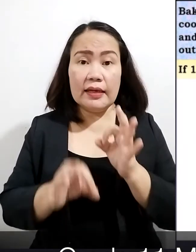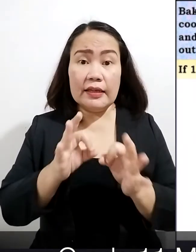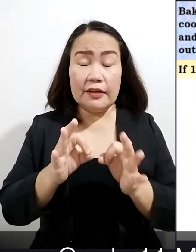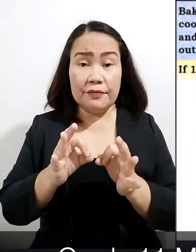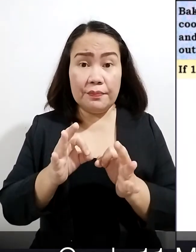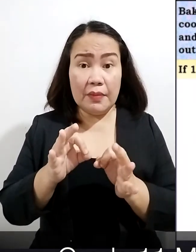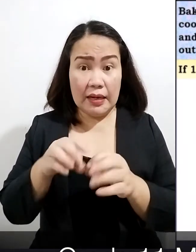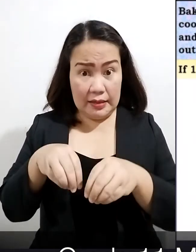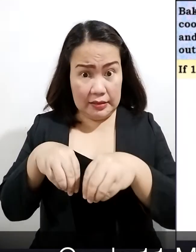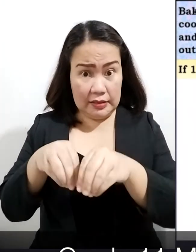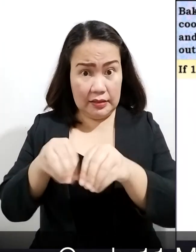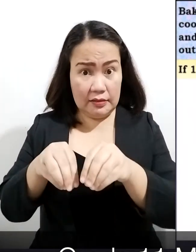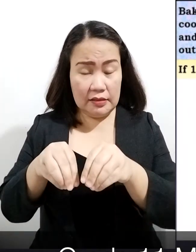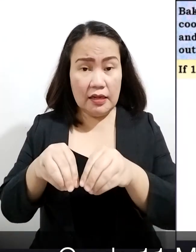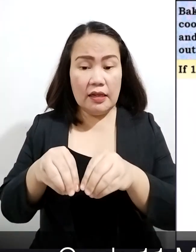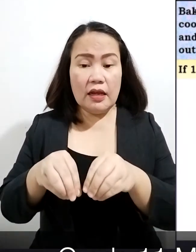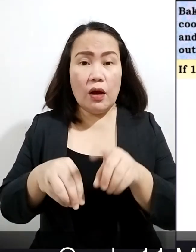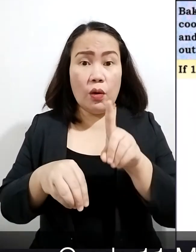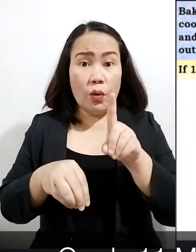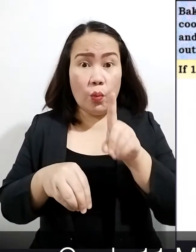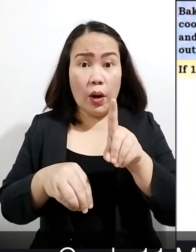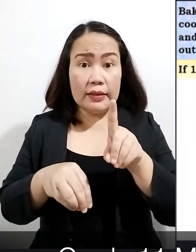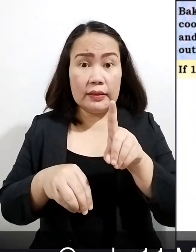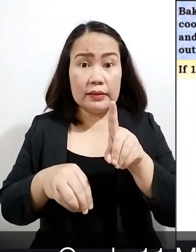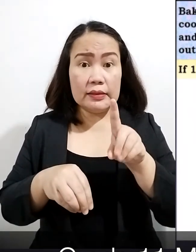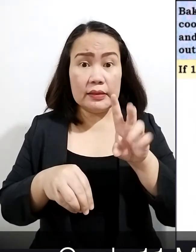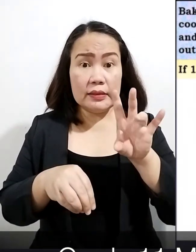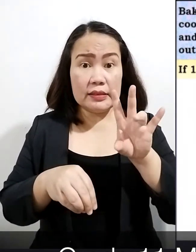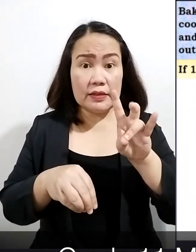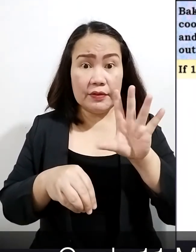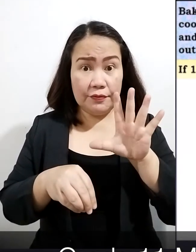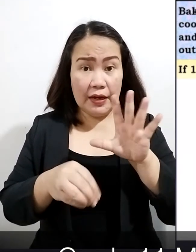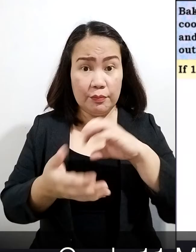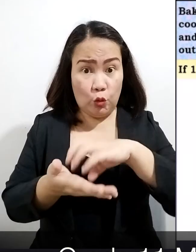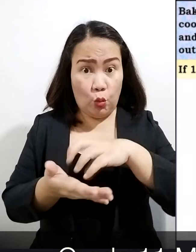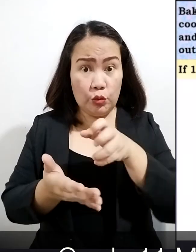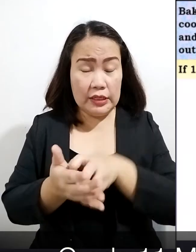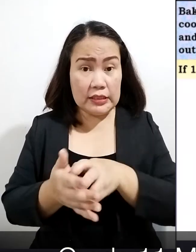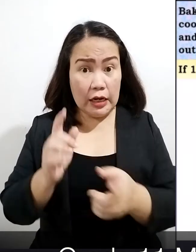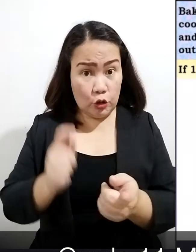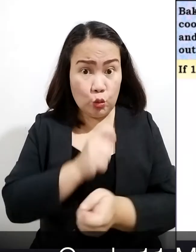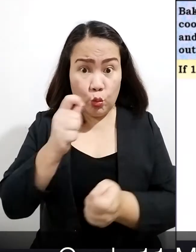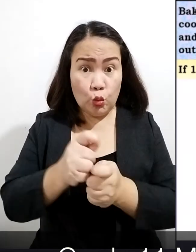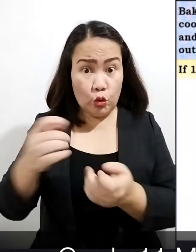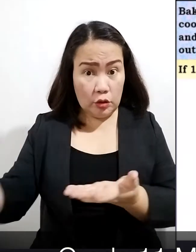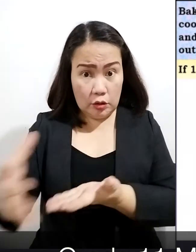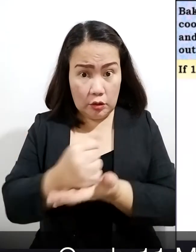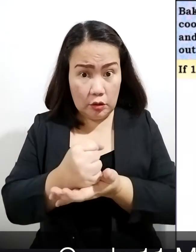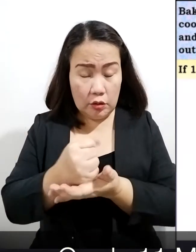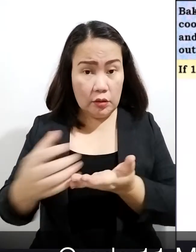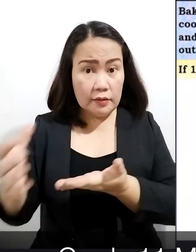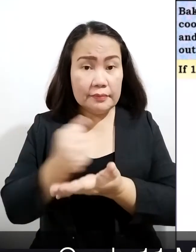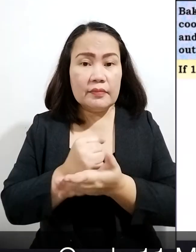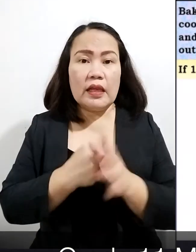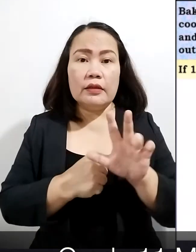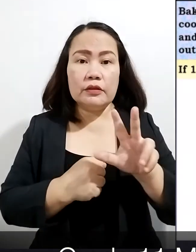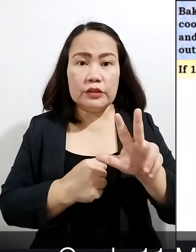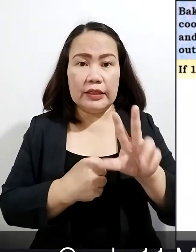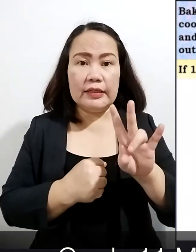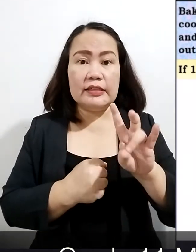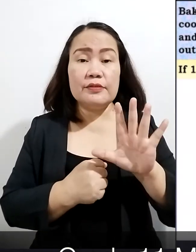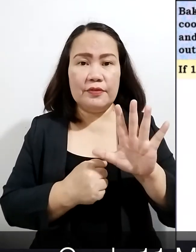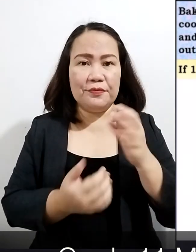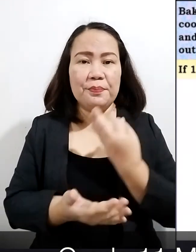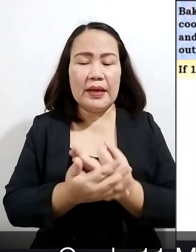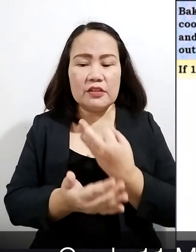sabihin, kung makabenta sila ng 175 pieces ng cookies, ang kanilang total na kita ay